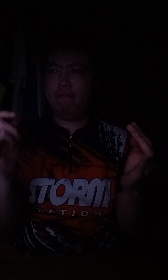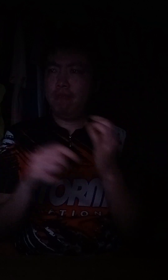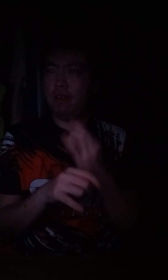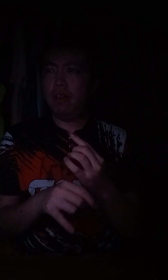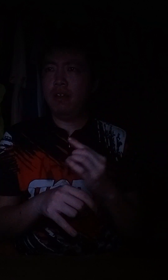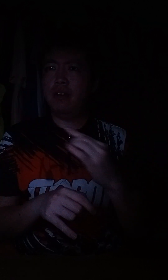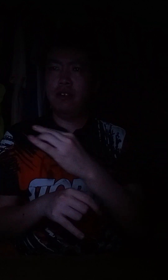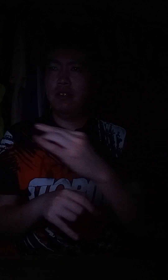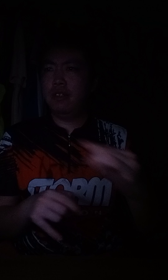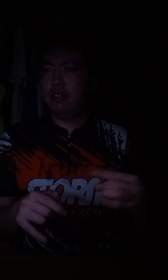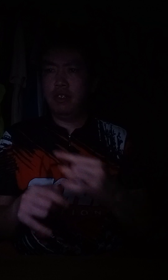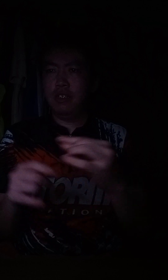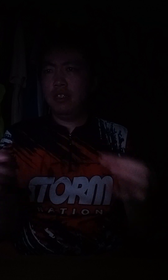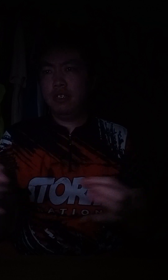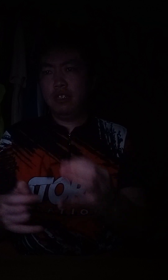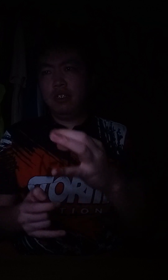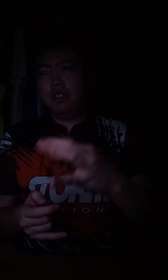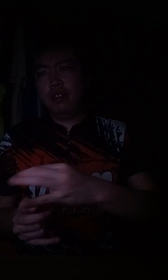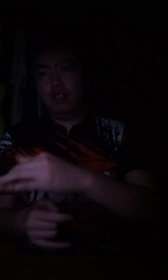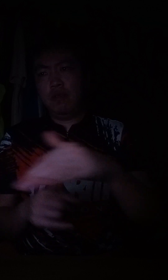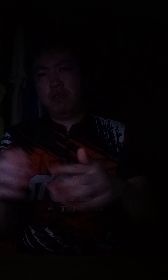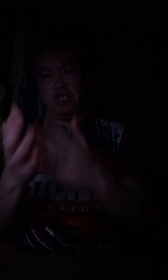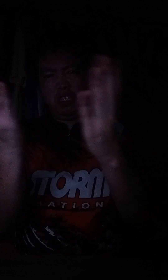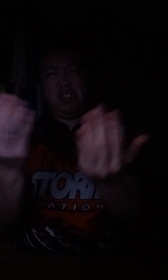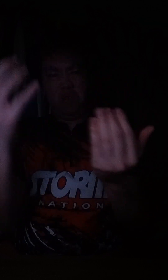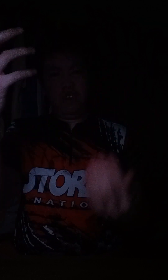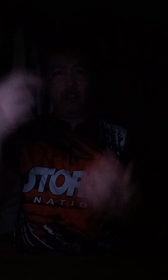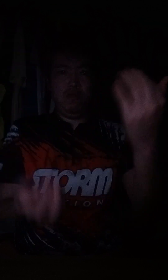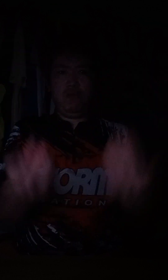없었지만 보물상 안에 있는 비닐하우스 등이 불에 탔습니다.